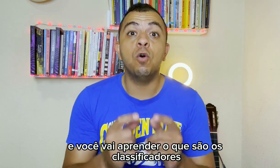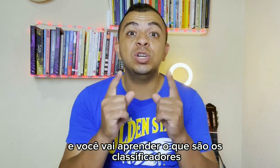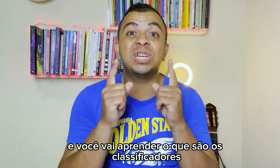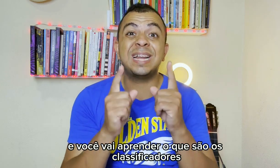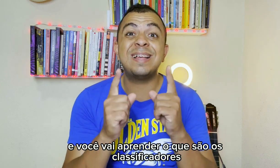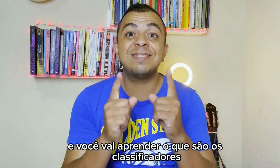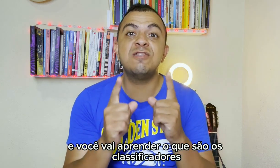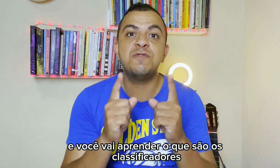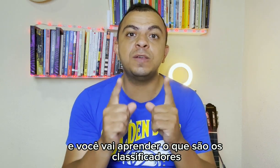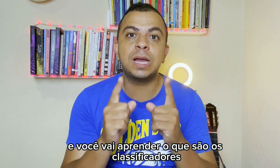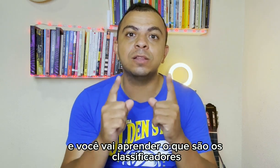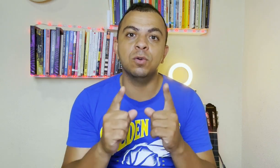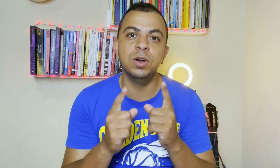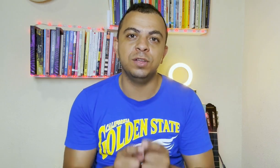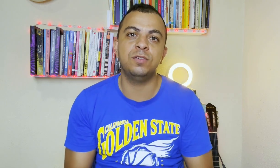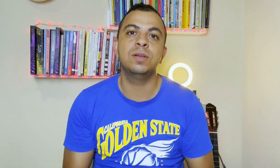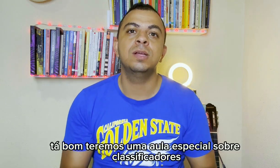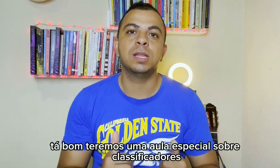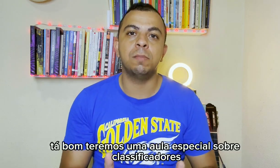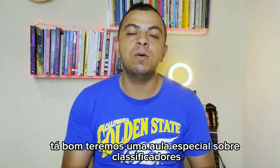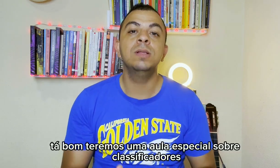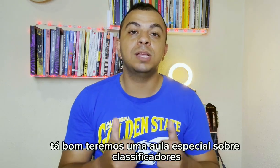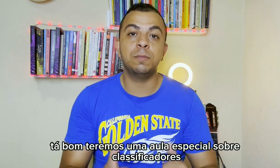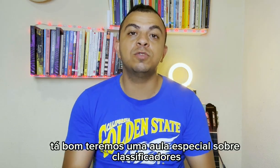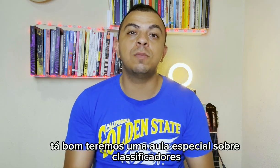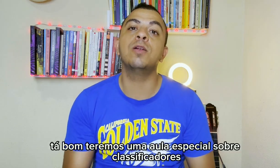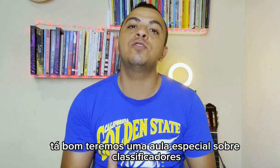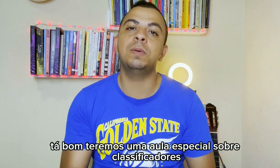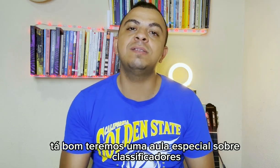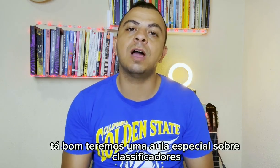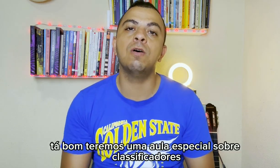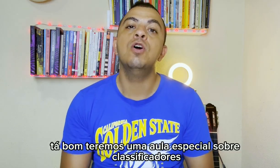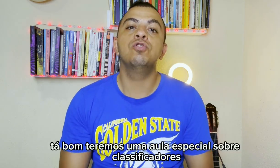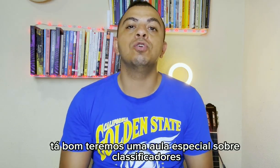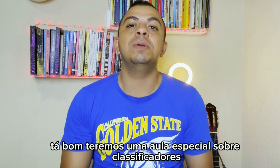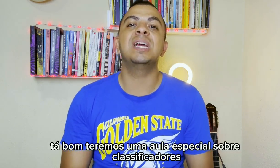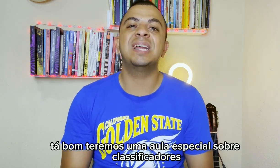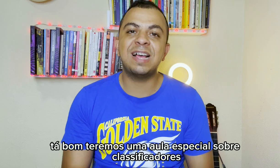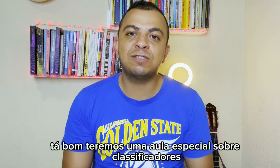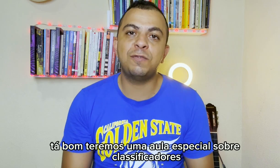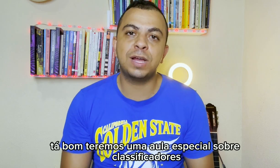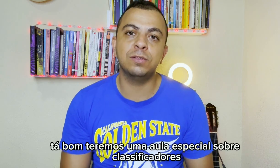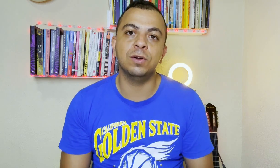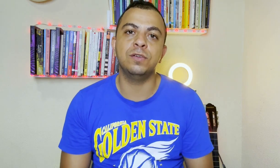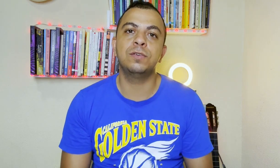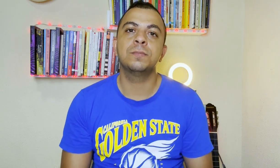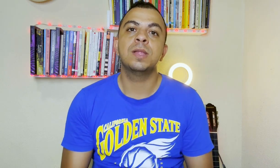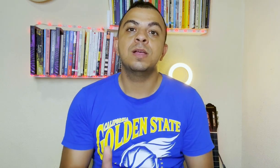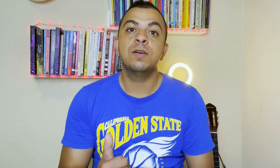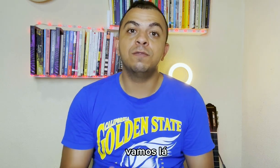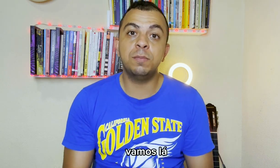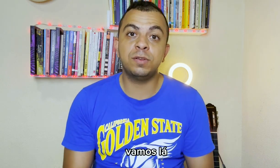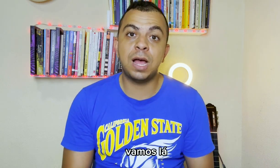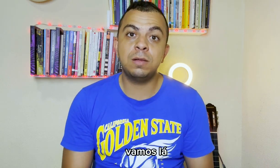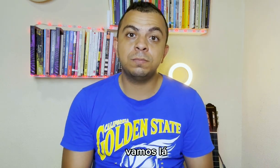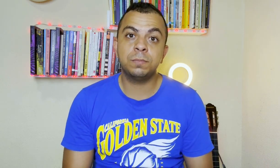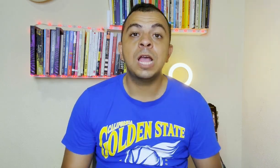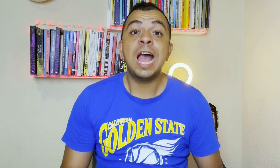os classificadores, tá bom? Teremos uma aula especial sobre classificadores. Vamos lá?